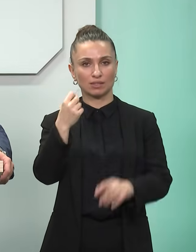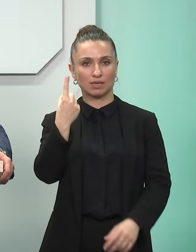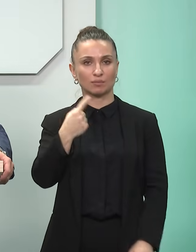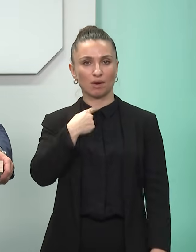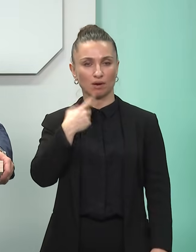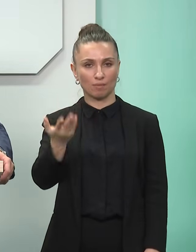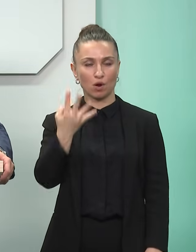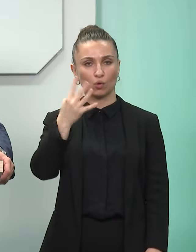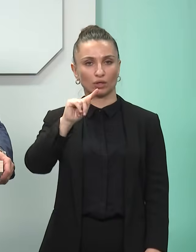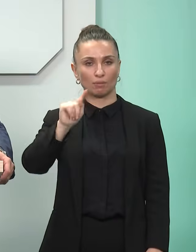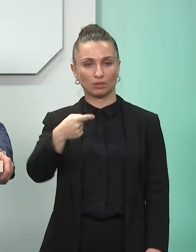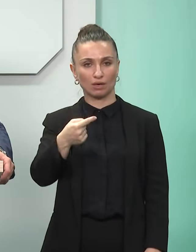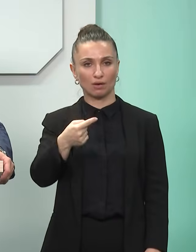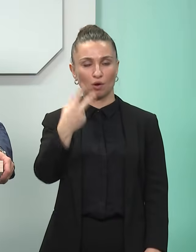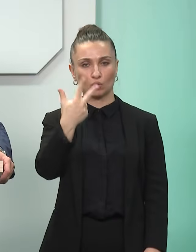12811 ხმა